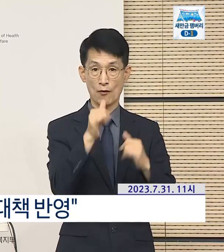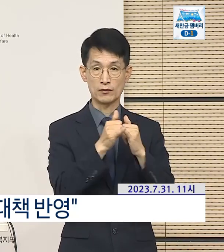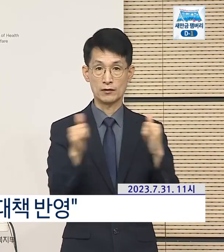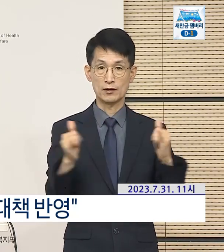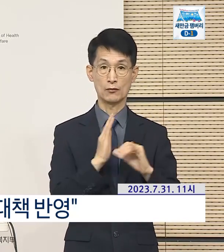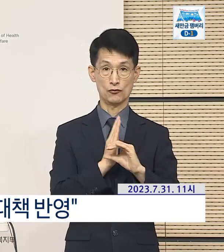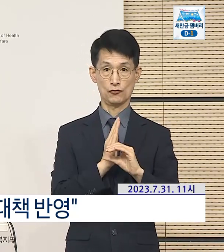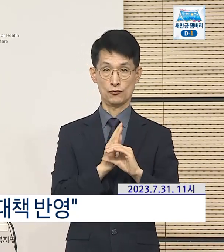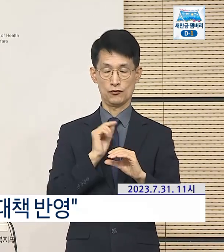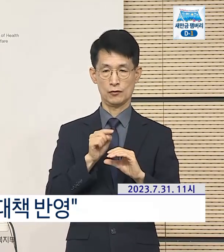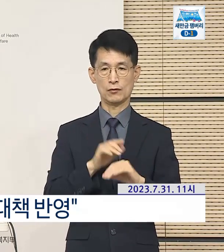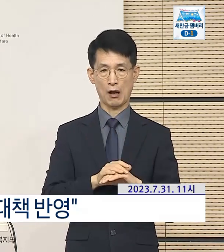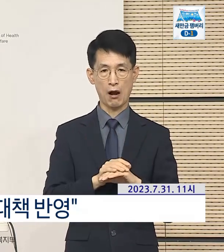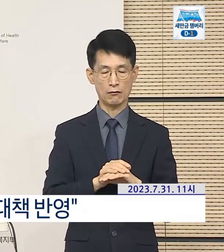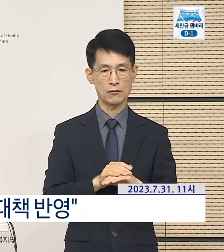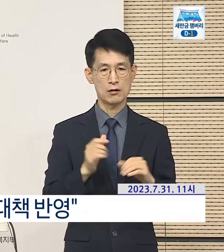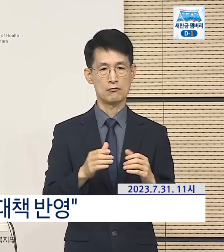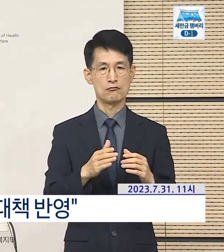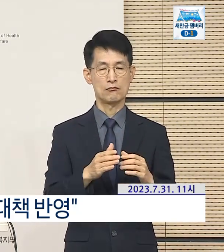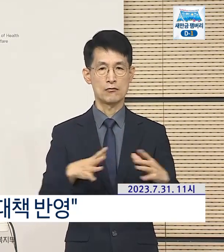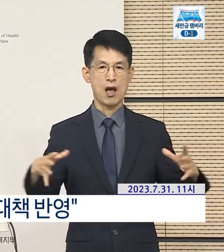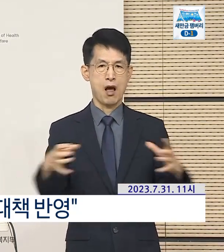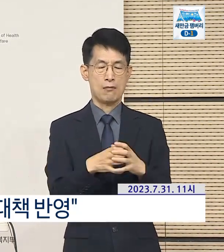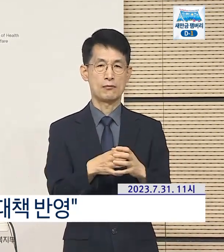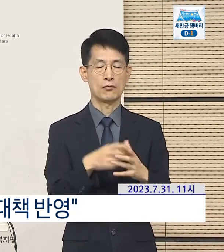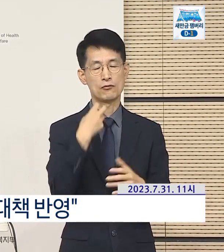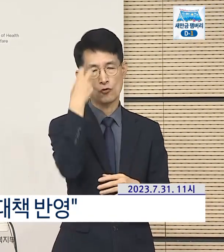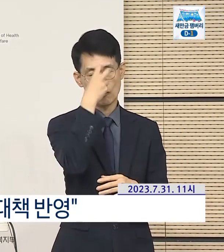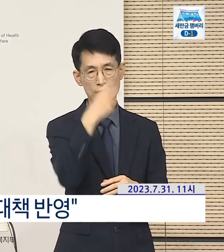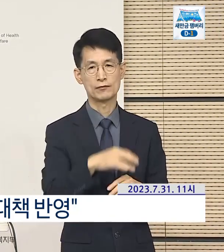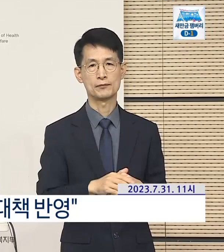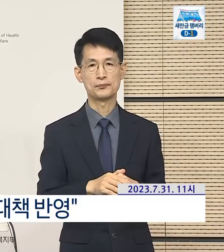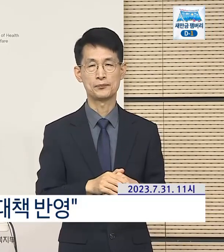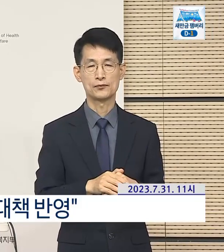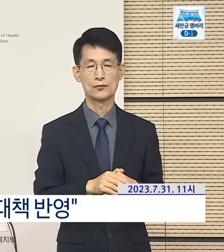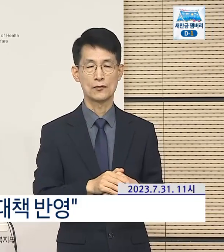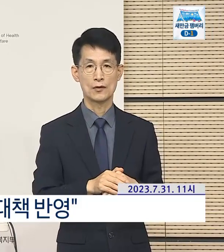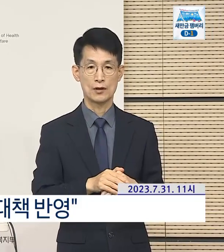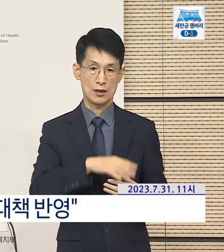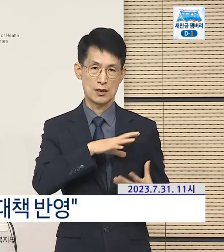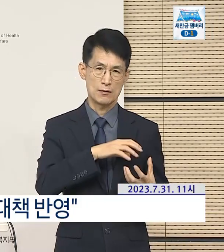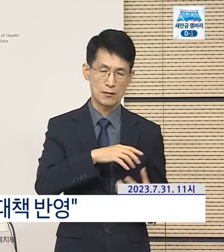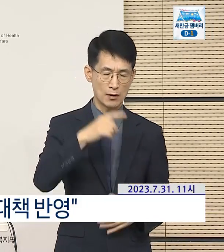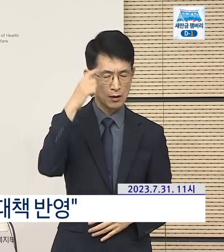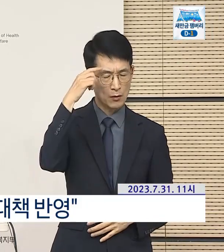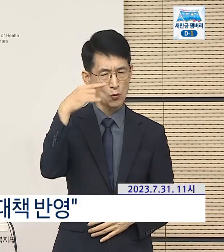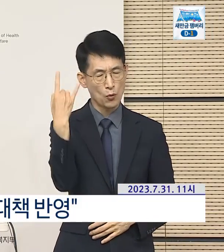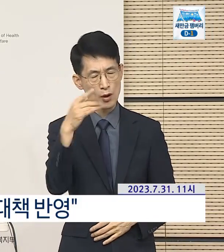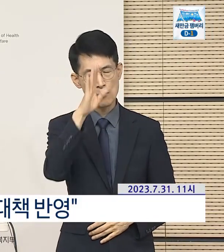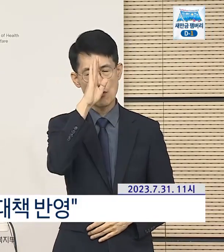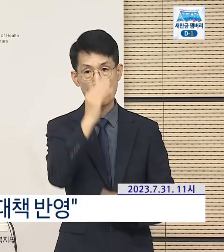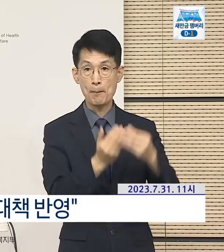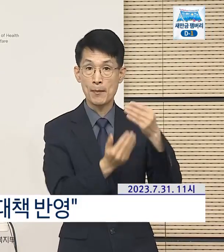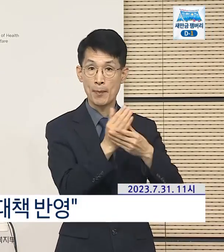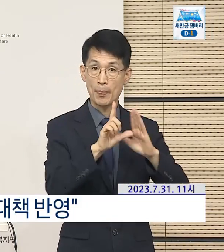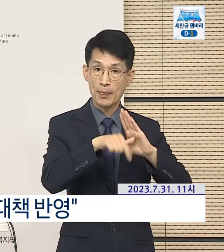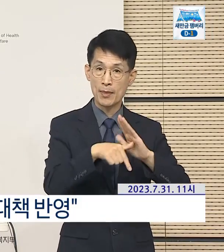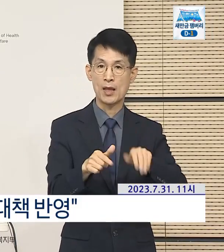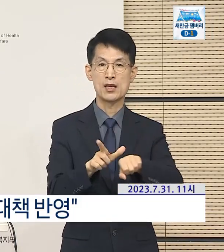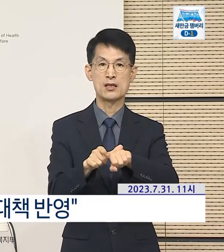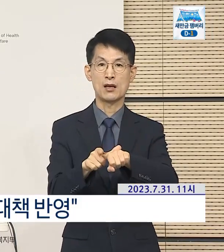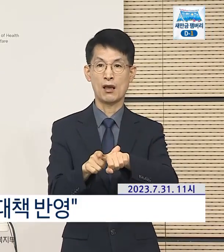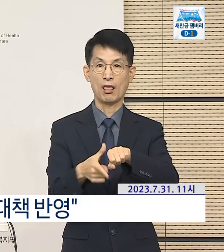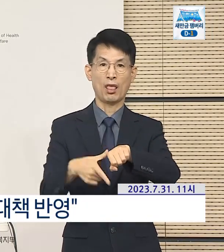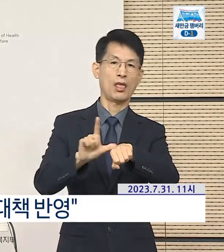중심의 포괄적 관리를 추진하겠습니다 심리혈관 질환의 골든타임을 지키는 것은 환자의 조기 인지와